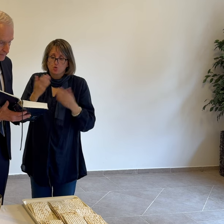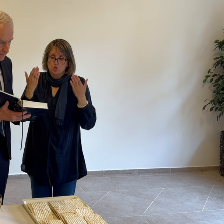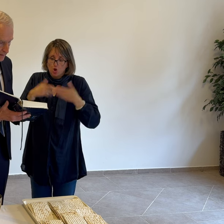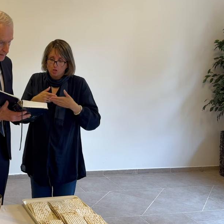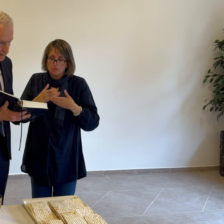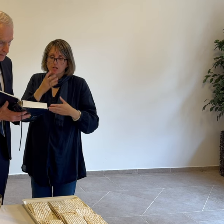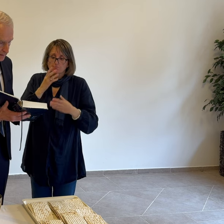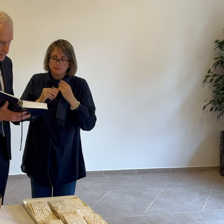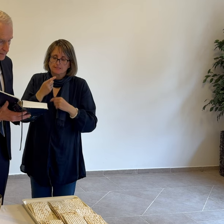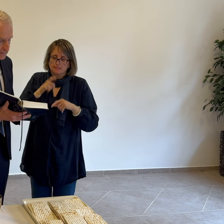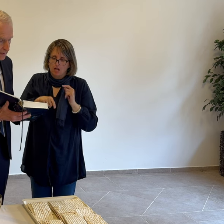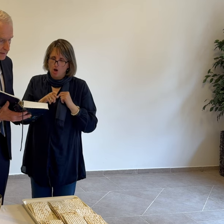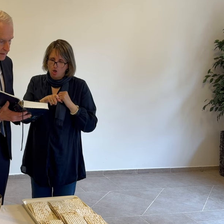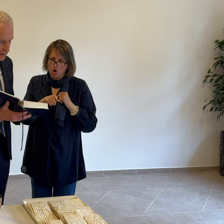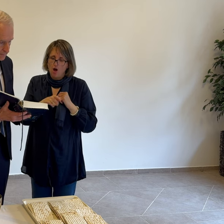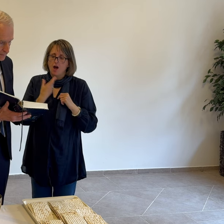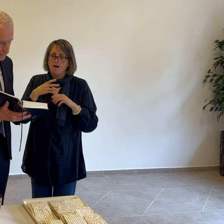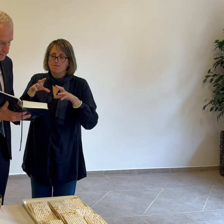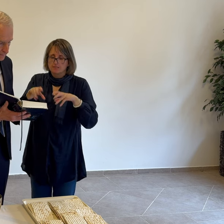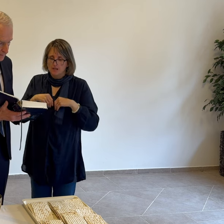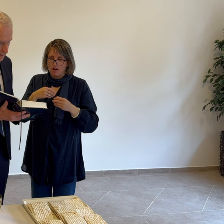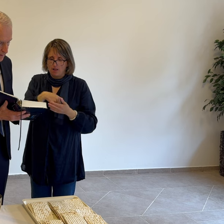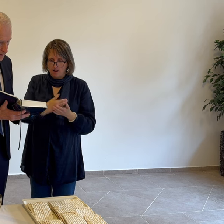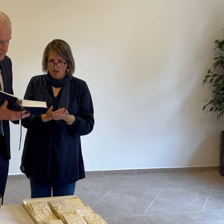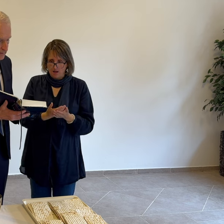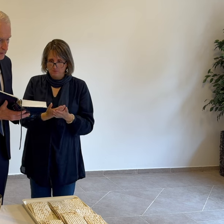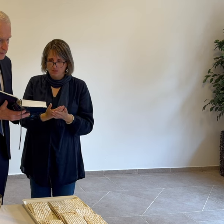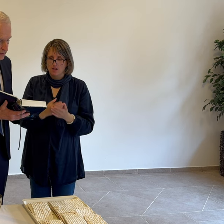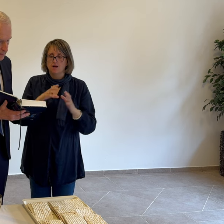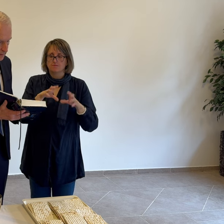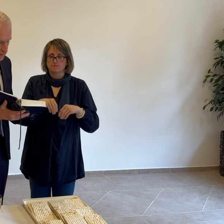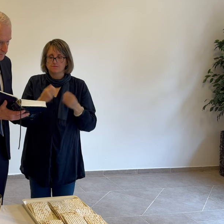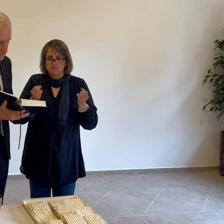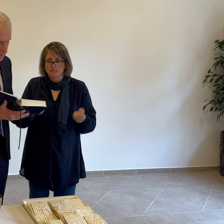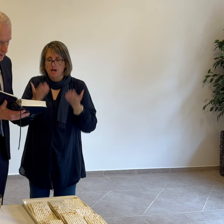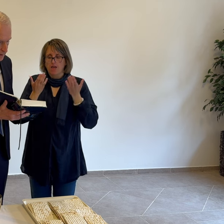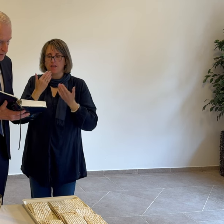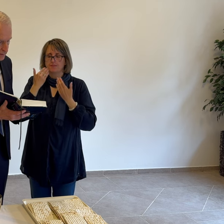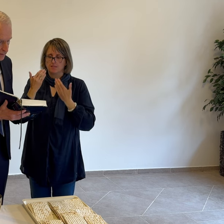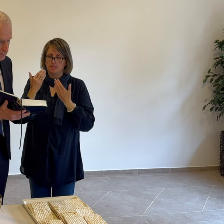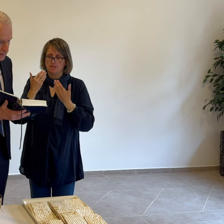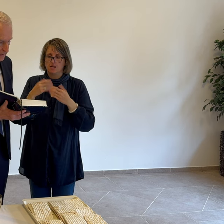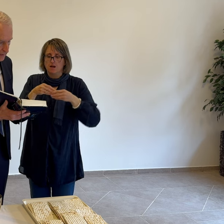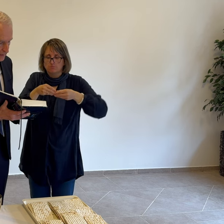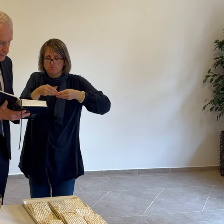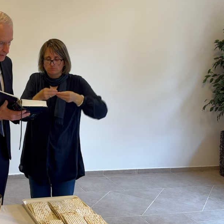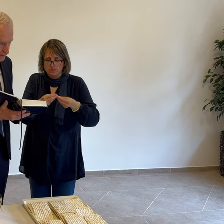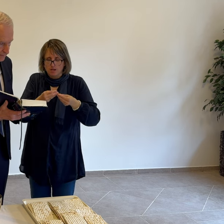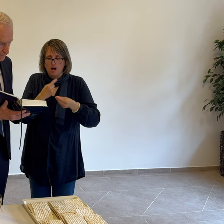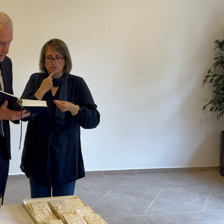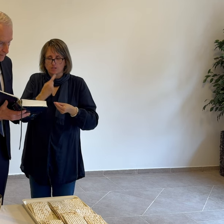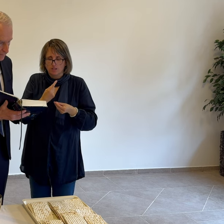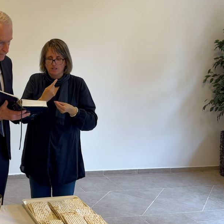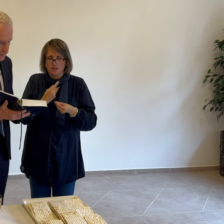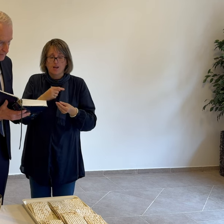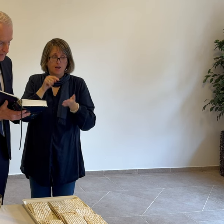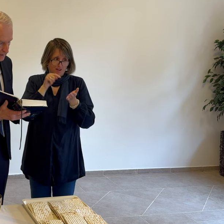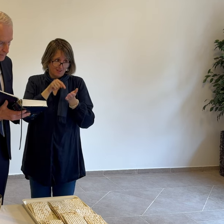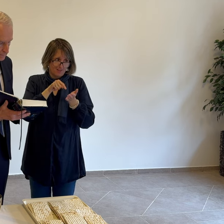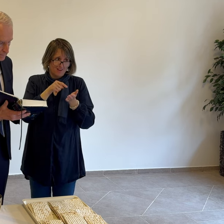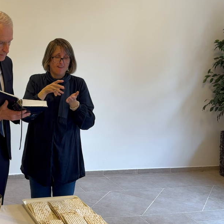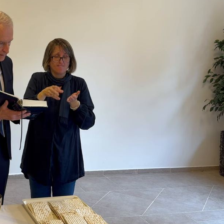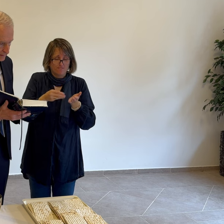byl zrazován vzal chléb vzdal Díky rozlomil jej a řekl